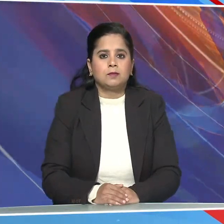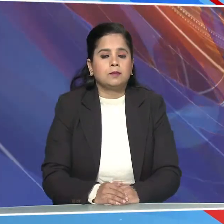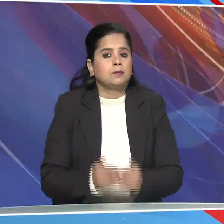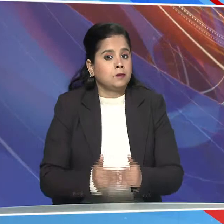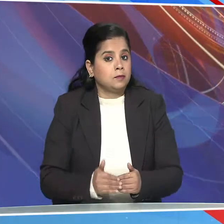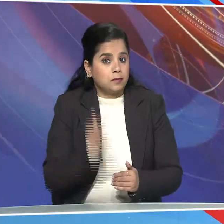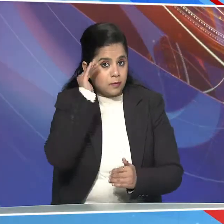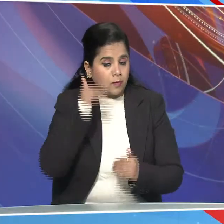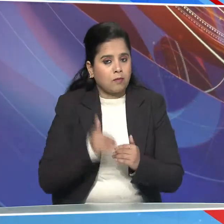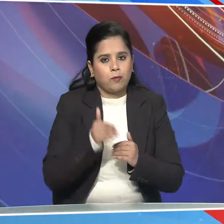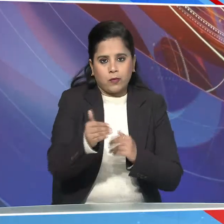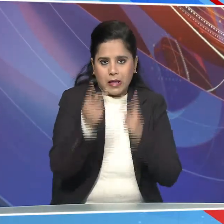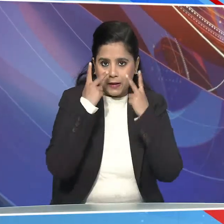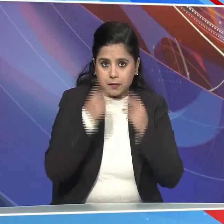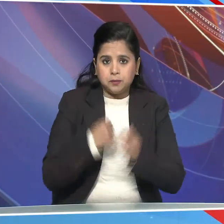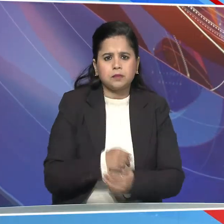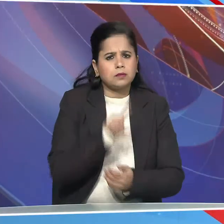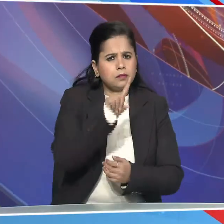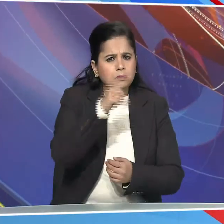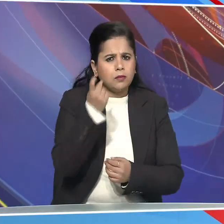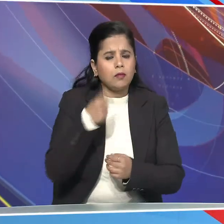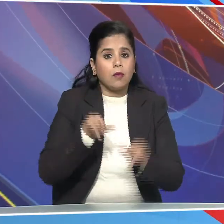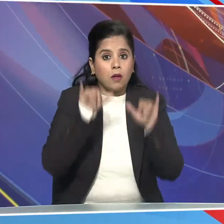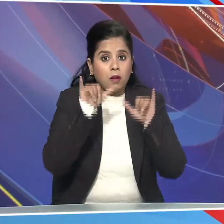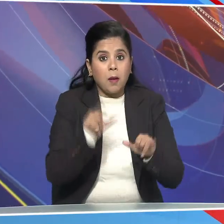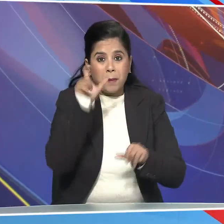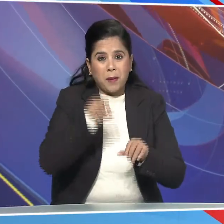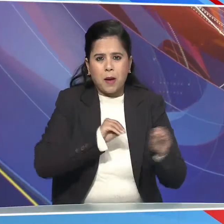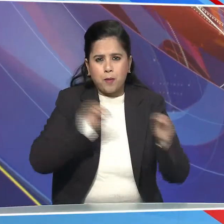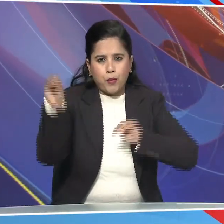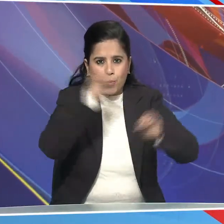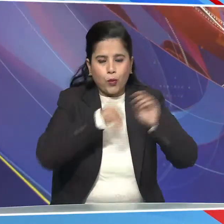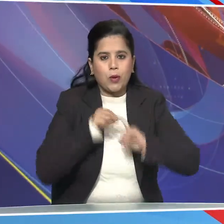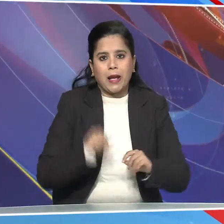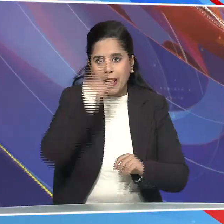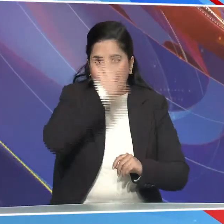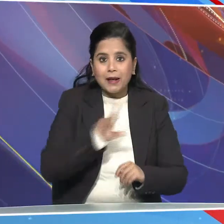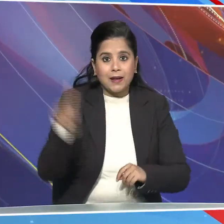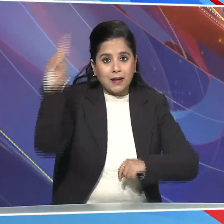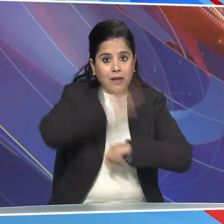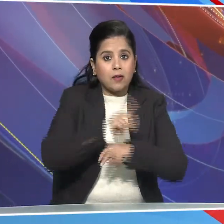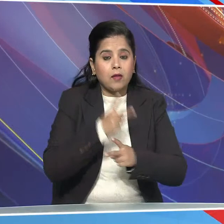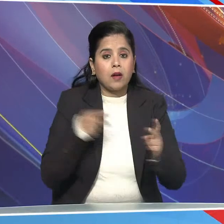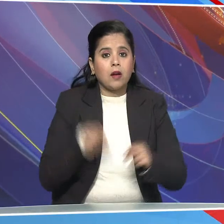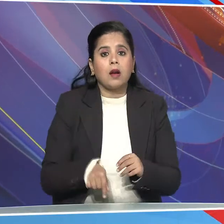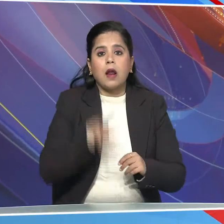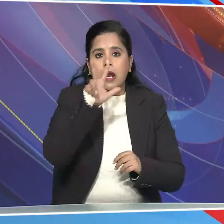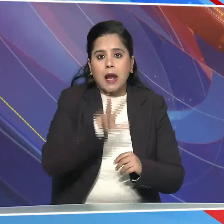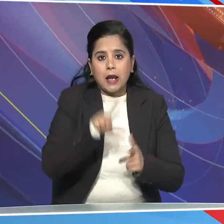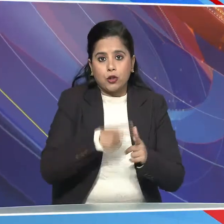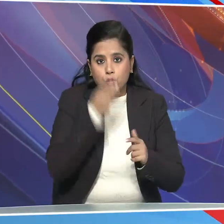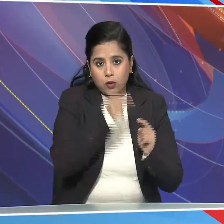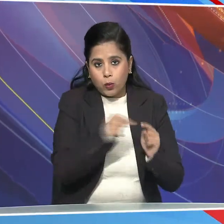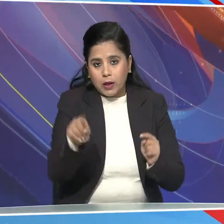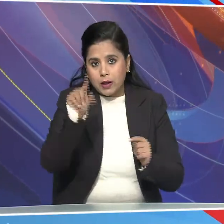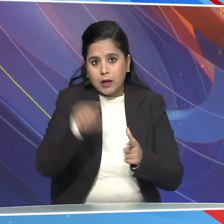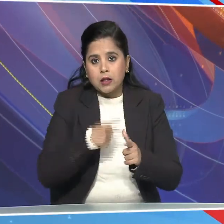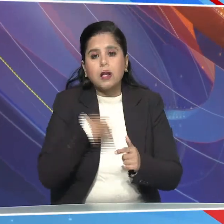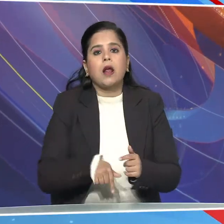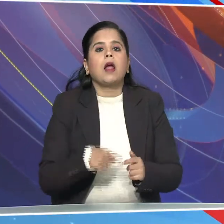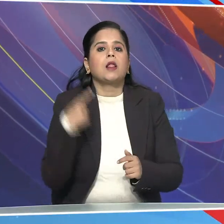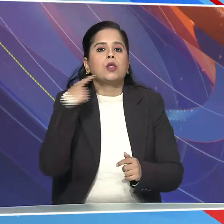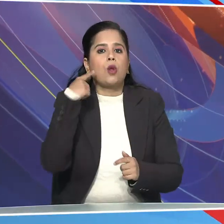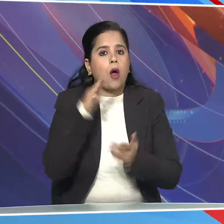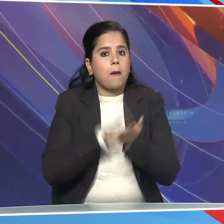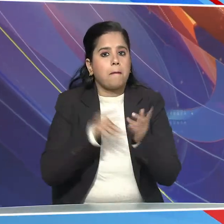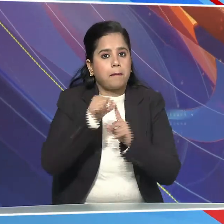और लिए खबरों में आगे बढ़ते हैं 17वां प्रवासी भारतीय दिवस आगामी 8 जनवरी से 10 जनवरी तक मध्य प्रदेश के इंदौर में आयोजित